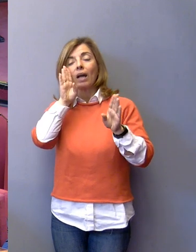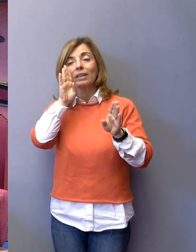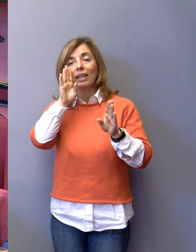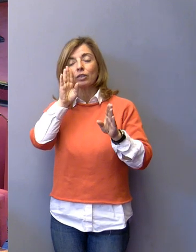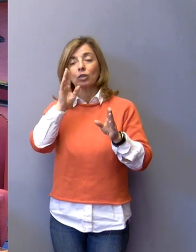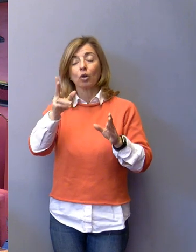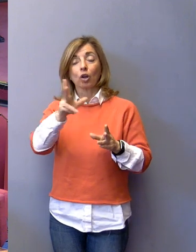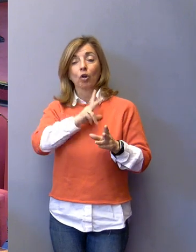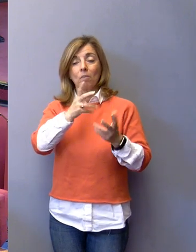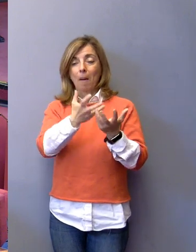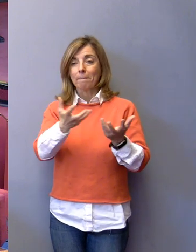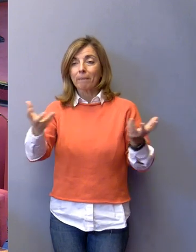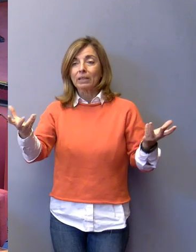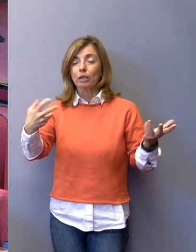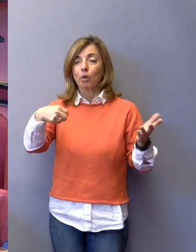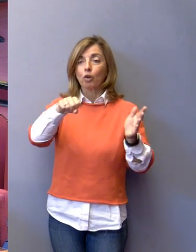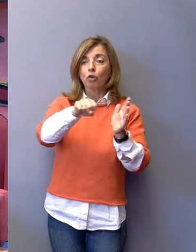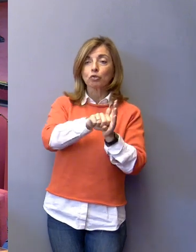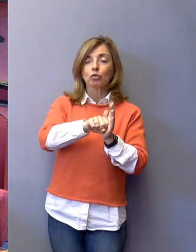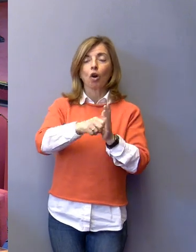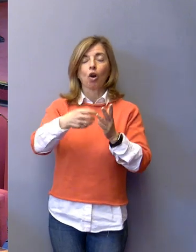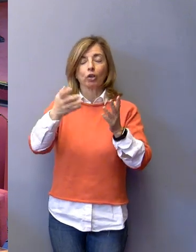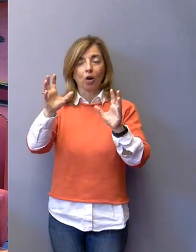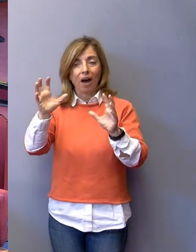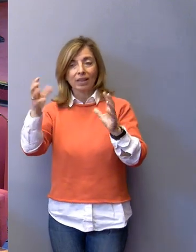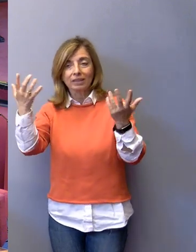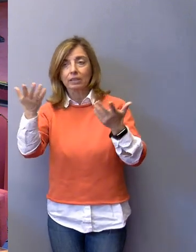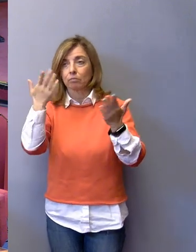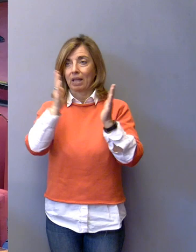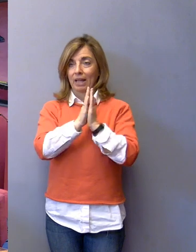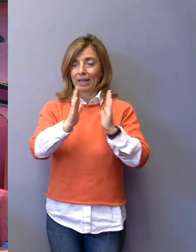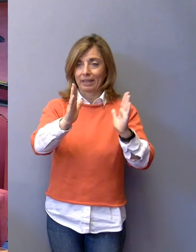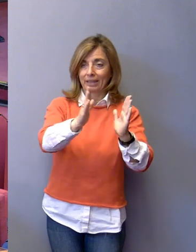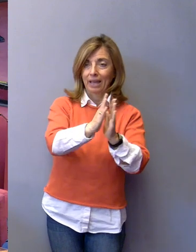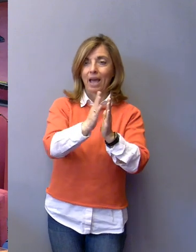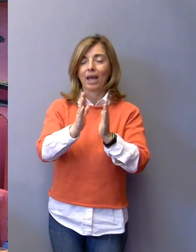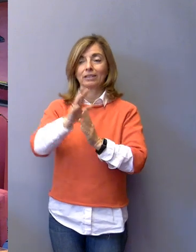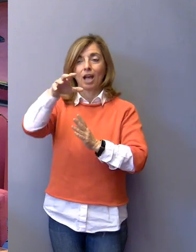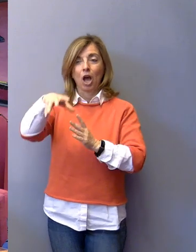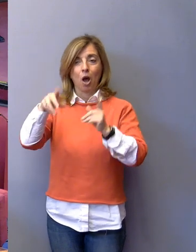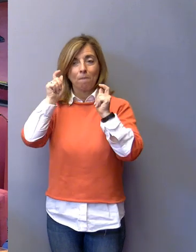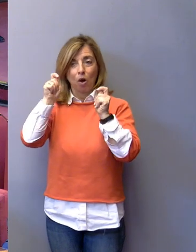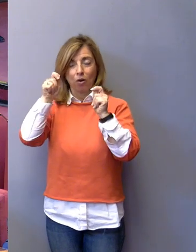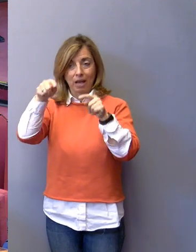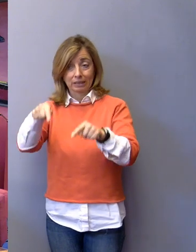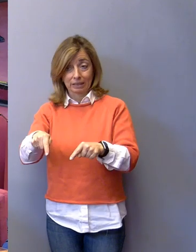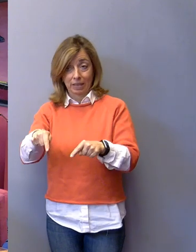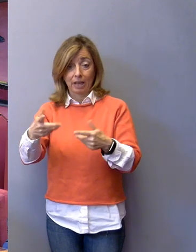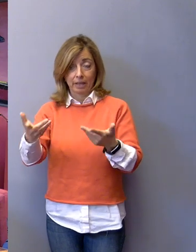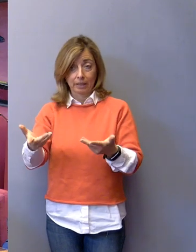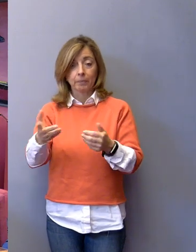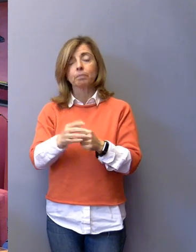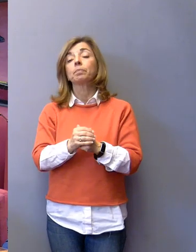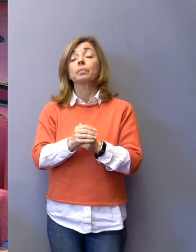e artistico di chiese e monasteri per esempio patrimonio ancora oggi della città no che in tutta questa